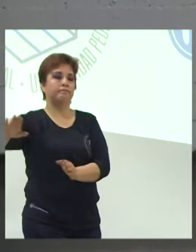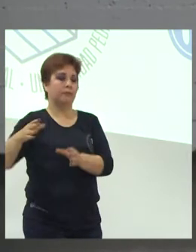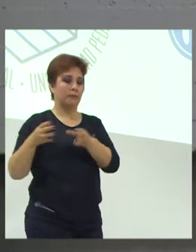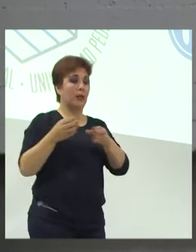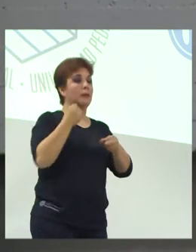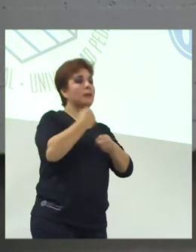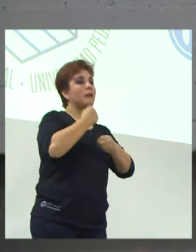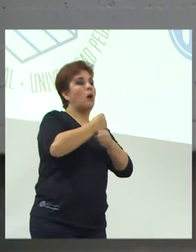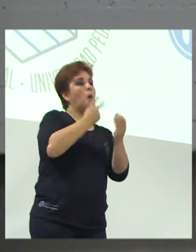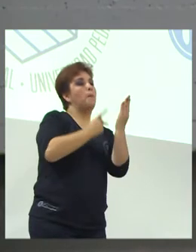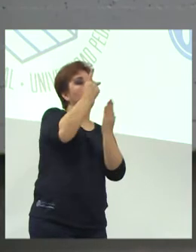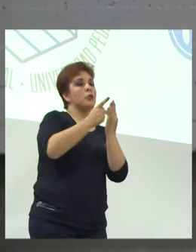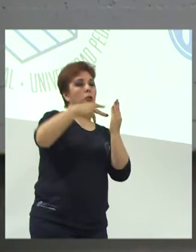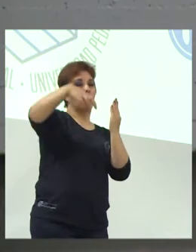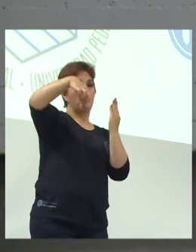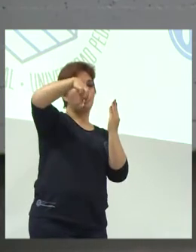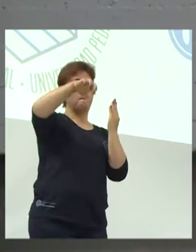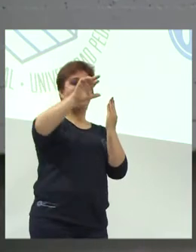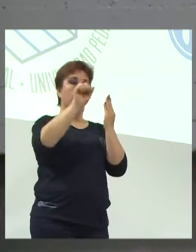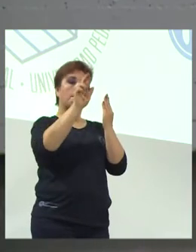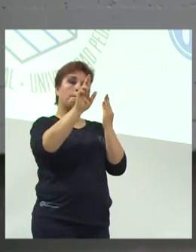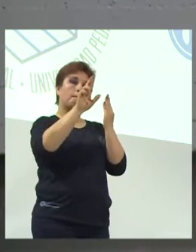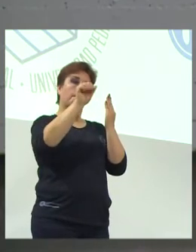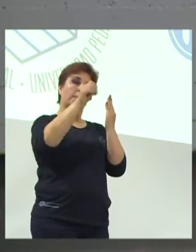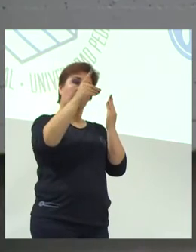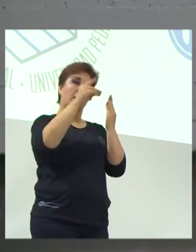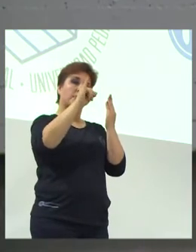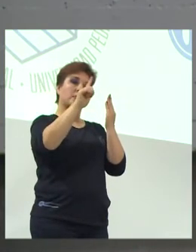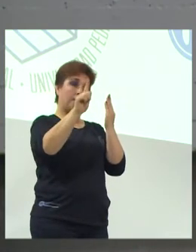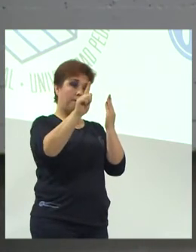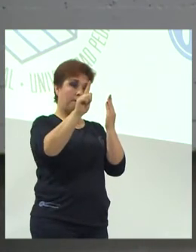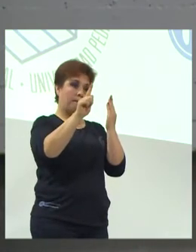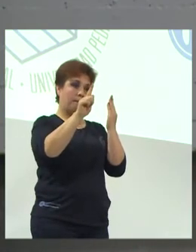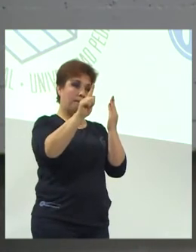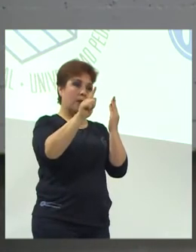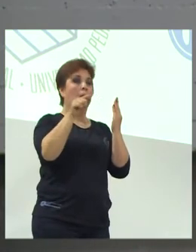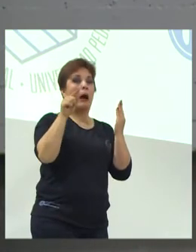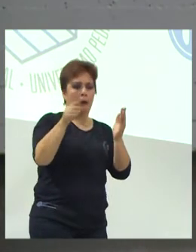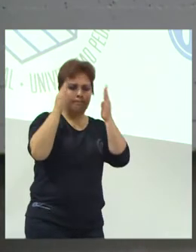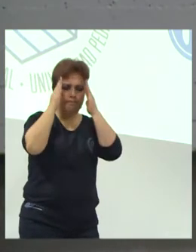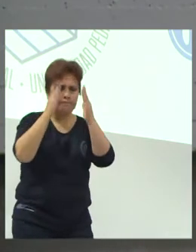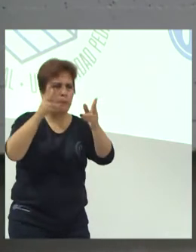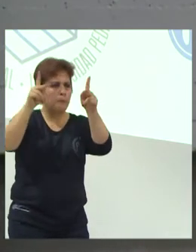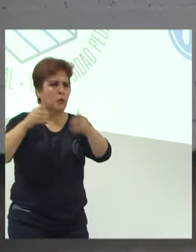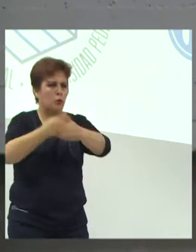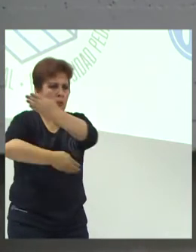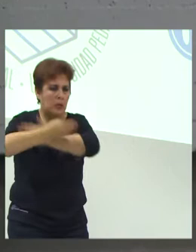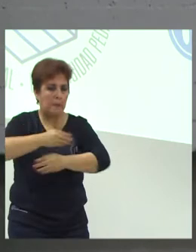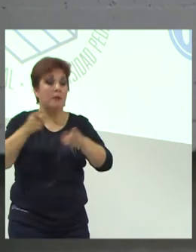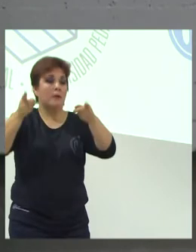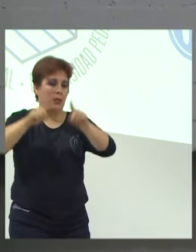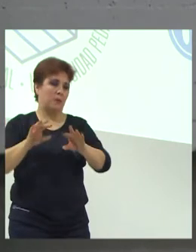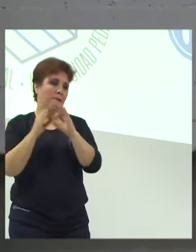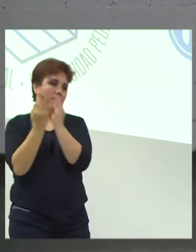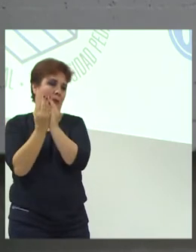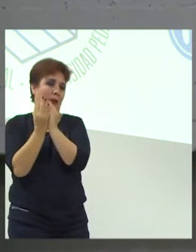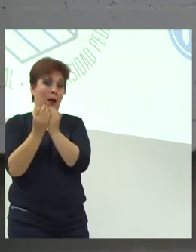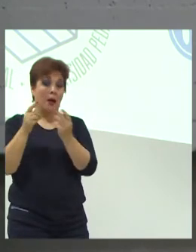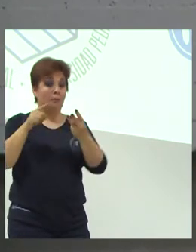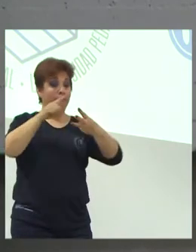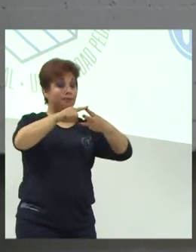cuales atienden directamente población con discapacidad y sus familias de forma gratuita